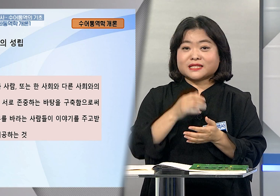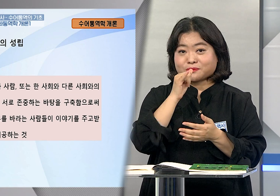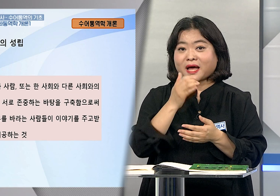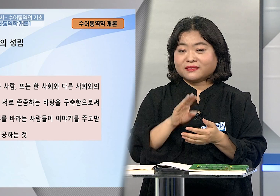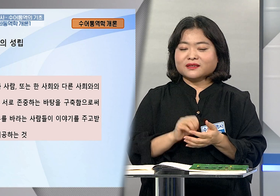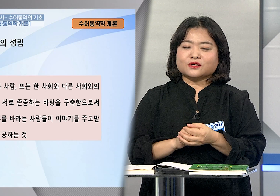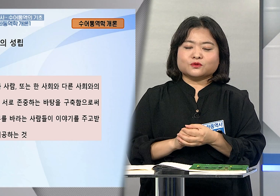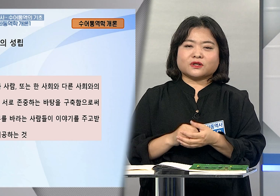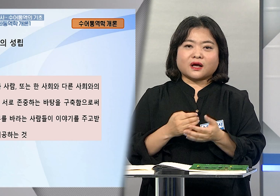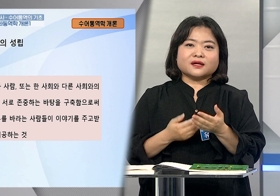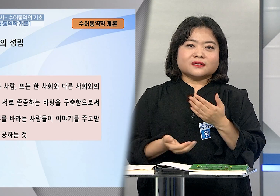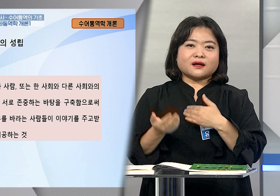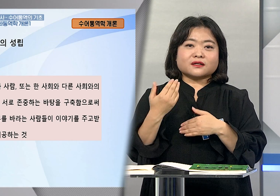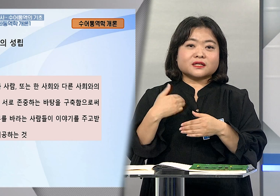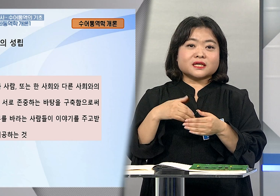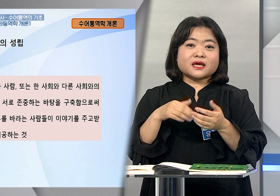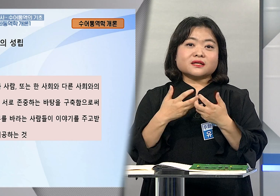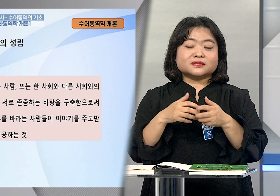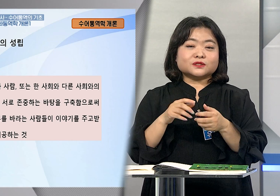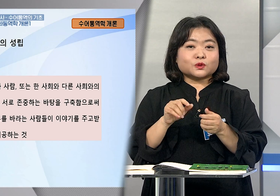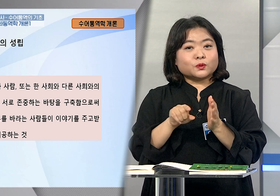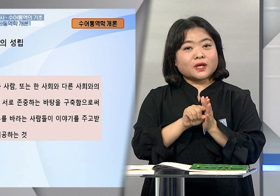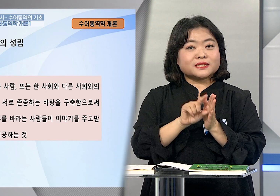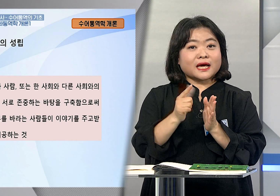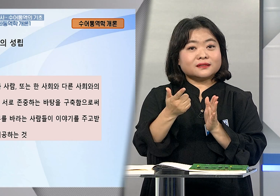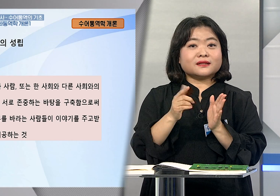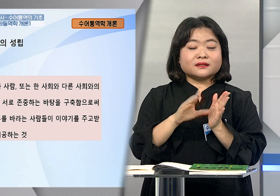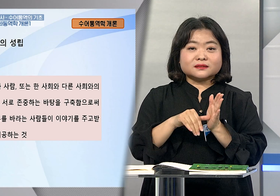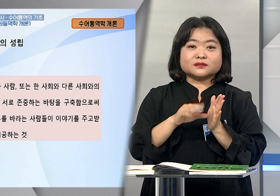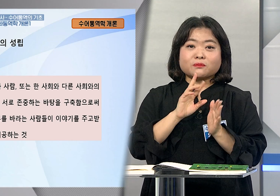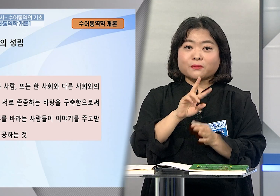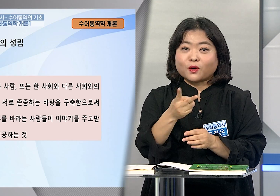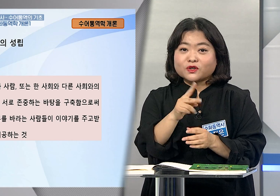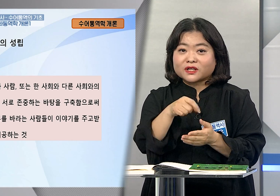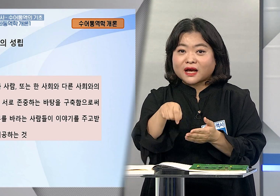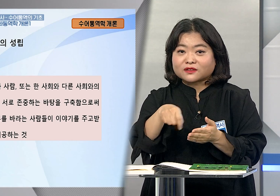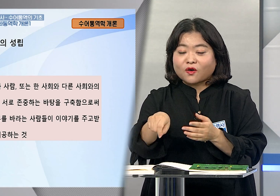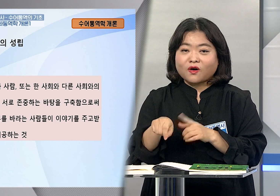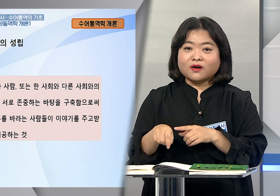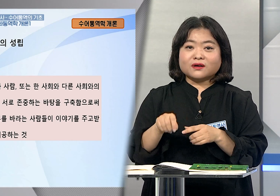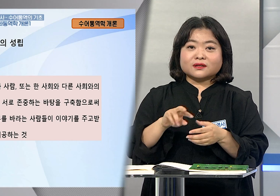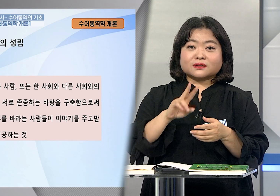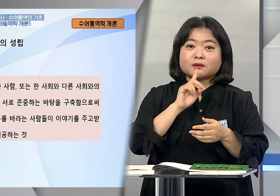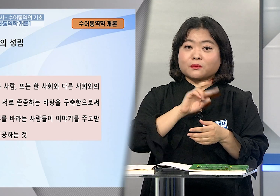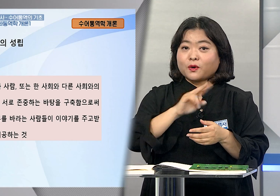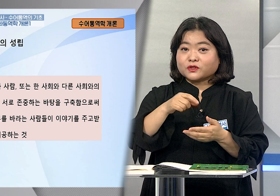있지만 우리가 이러한 기계를 의존하지 않을 때는 정말 번역